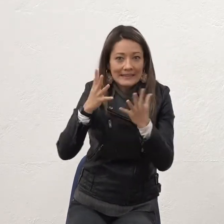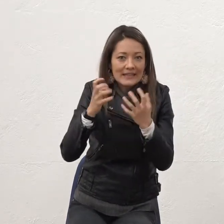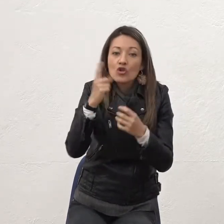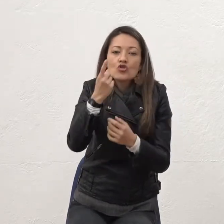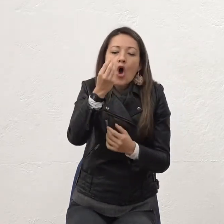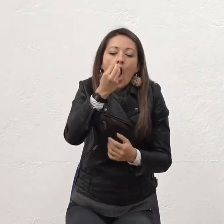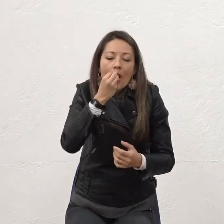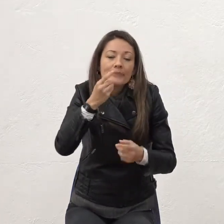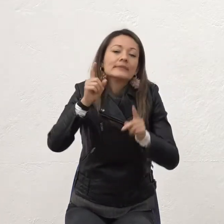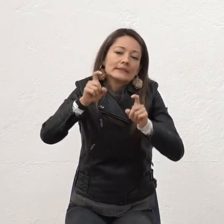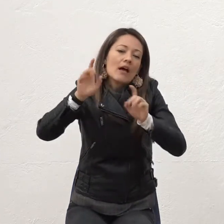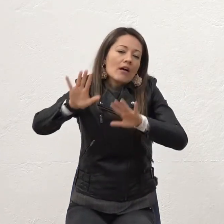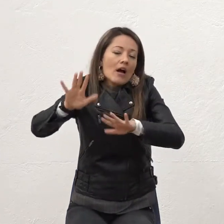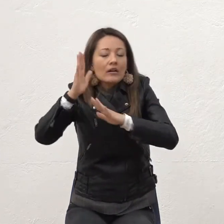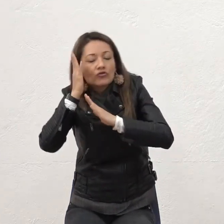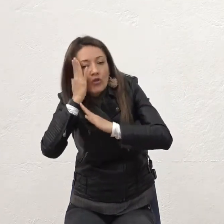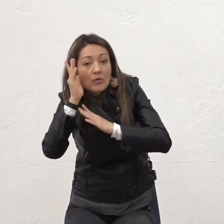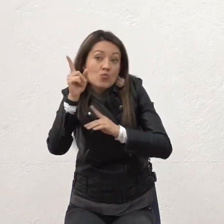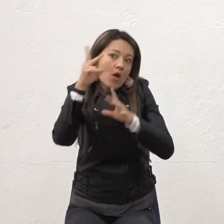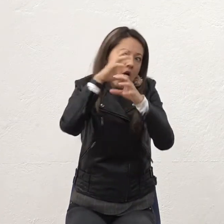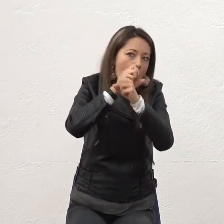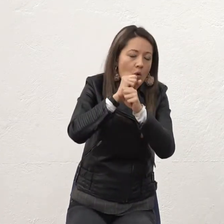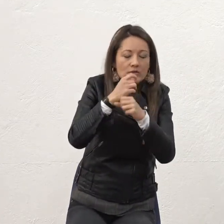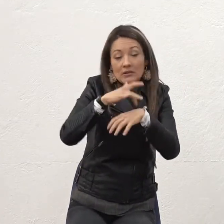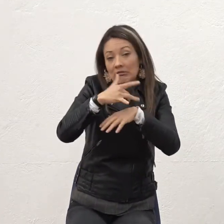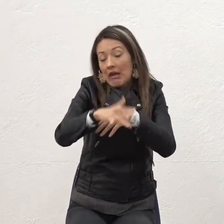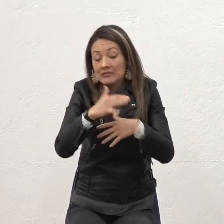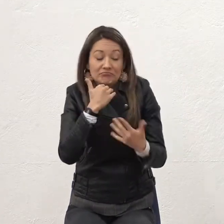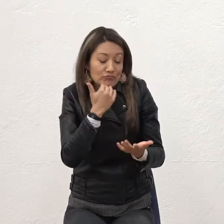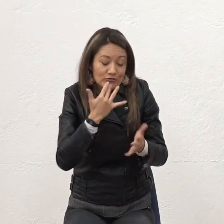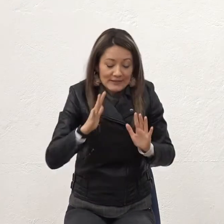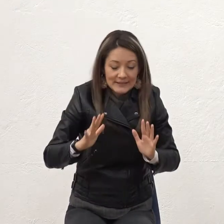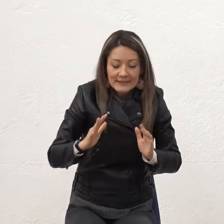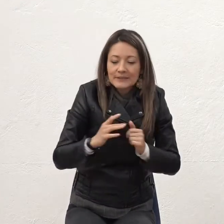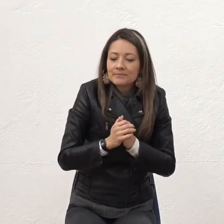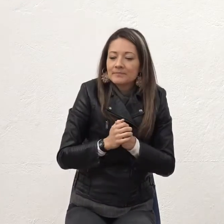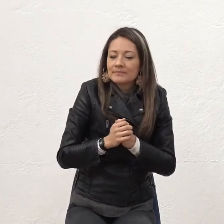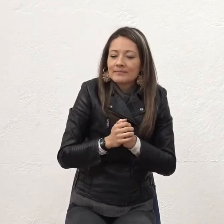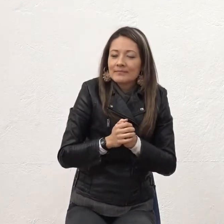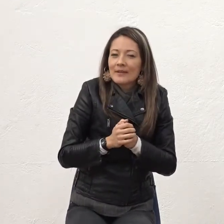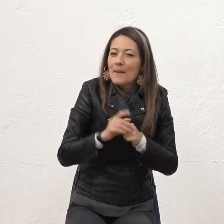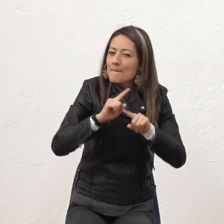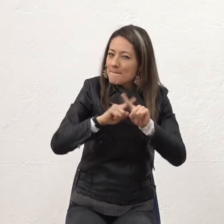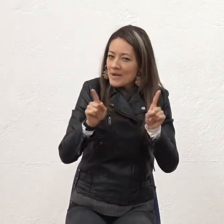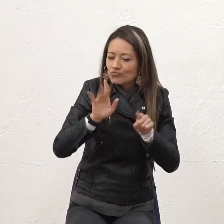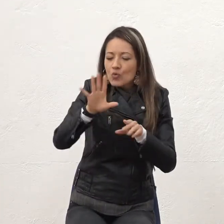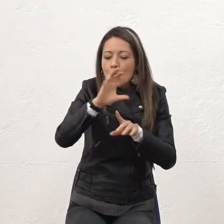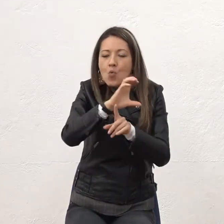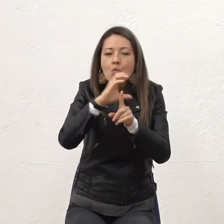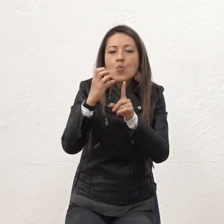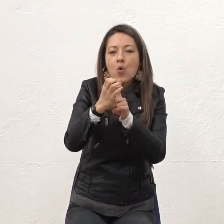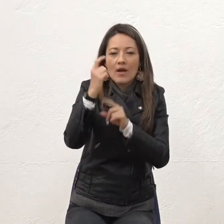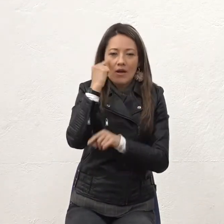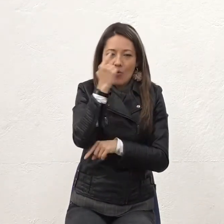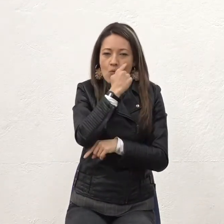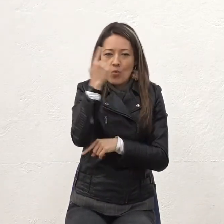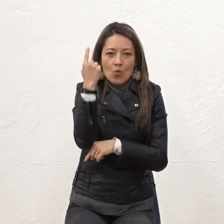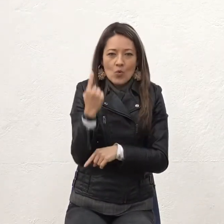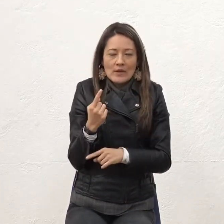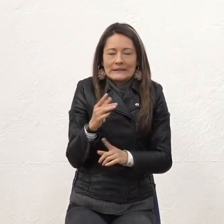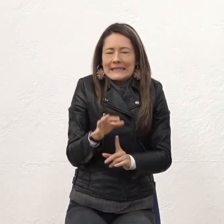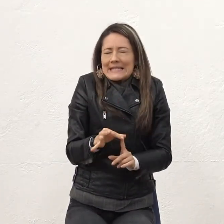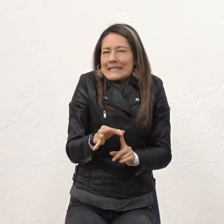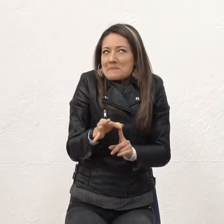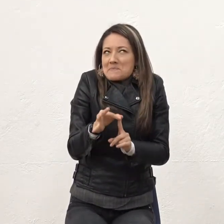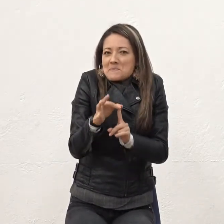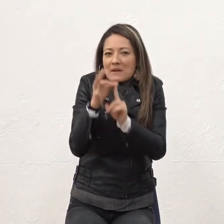allí. Puede ser esa noche, era tarde me imagino. Para la cultura judía es un privilegio